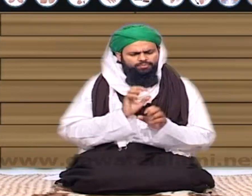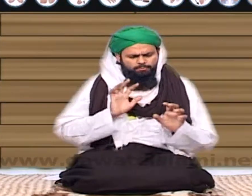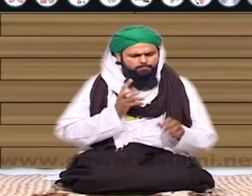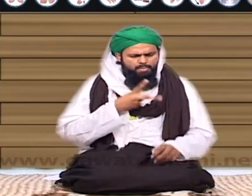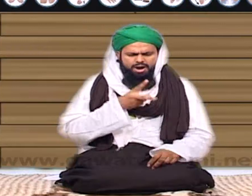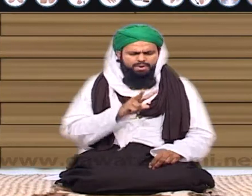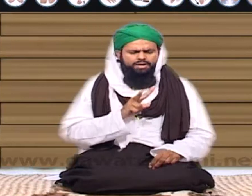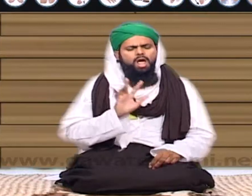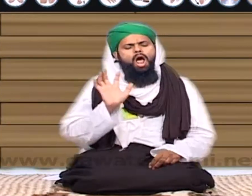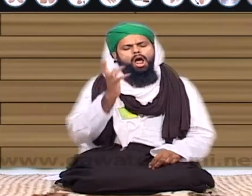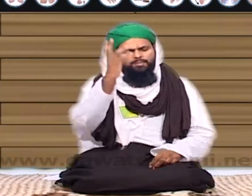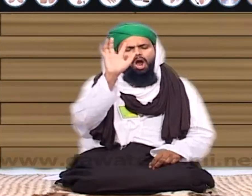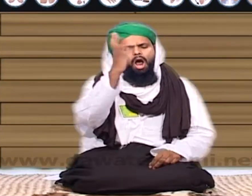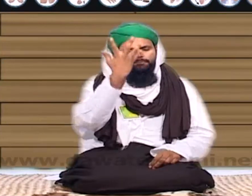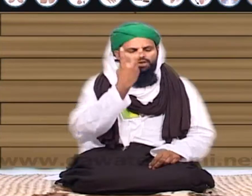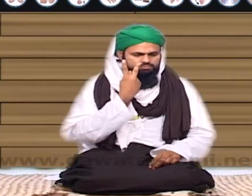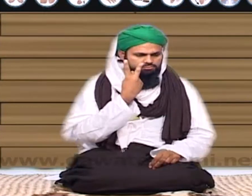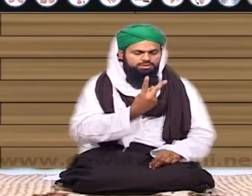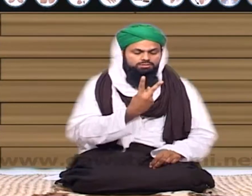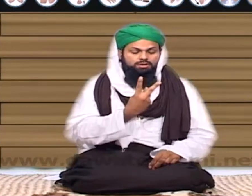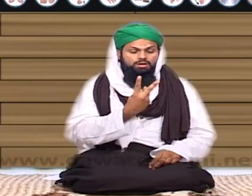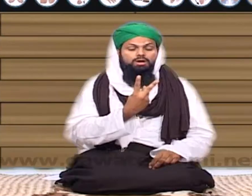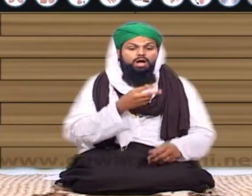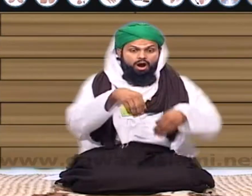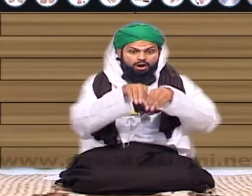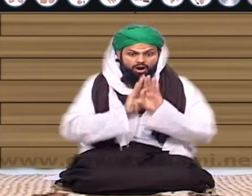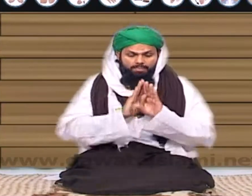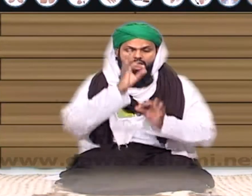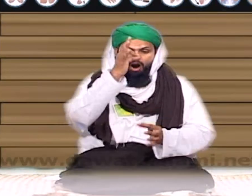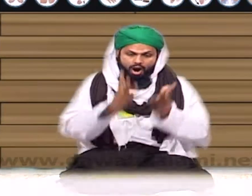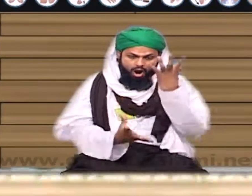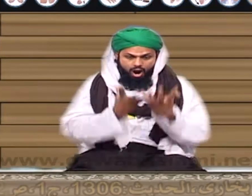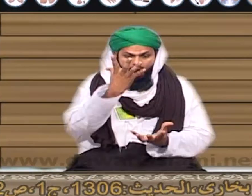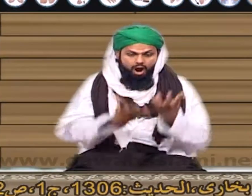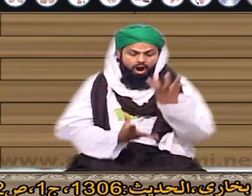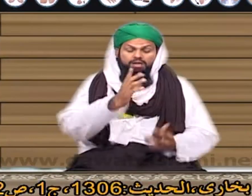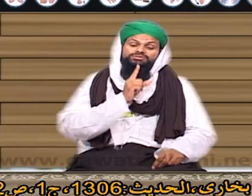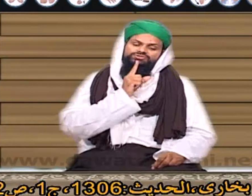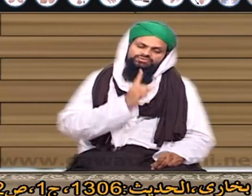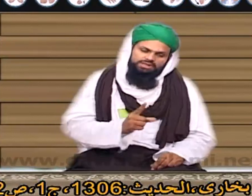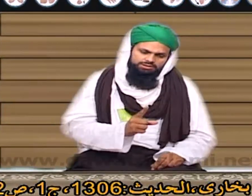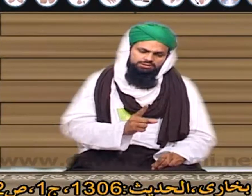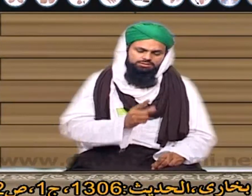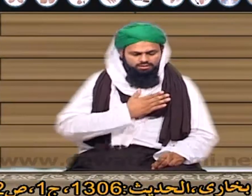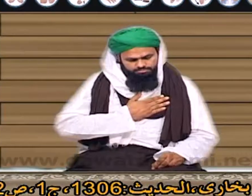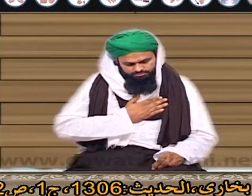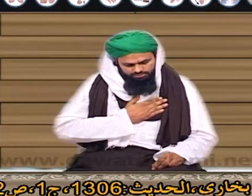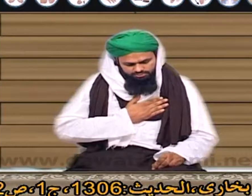جاتے، لیکن یہ پردہ ہے، اور ہم مومن ہیں، ہمیں ایمان لانا ہے۔ حدیث میں آیا عذاب القبر حق